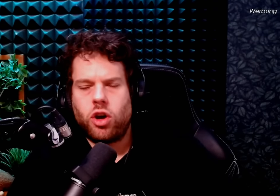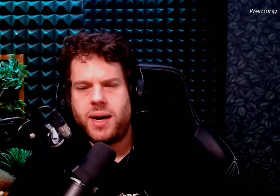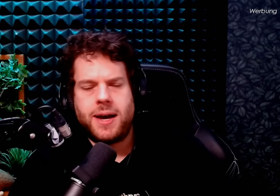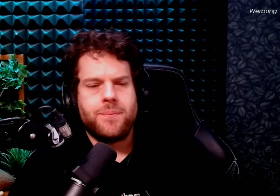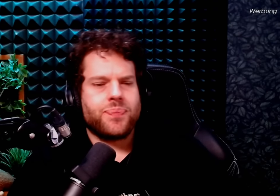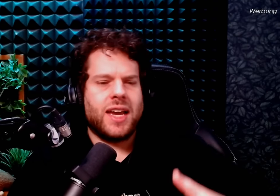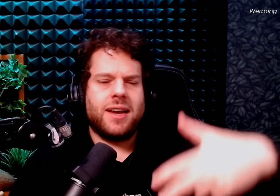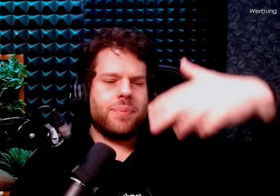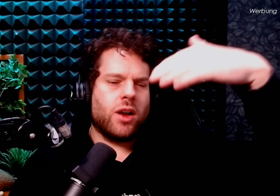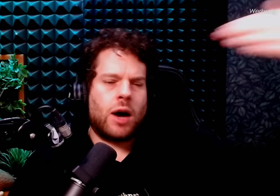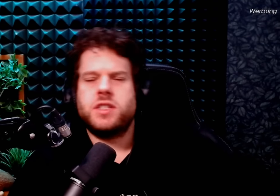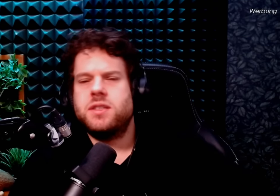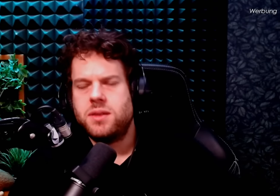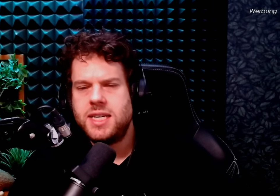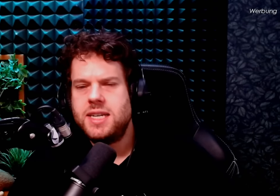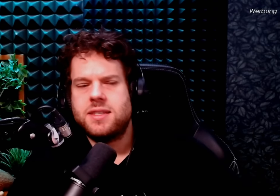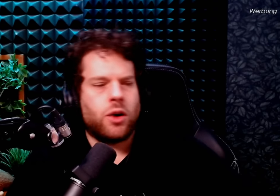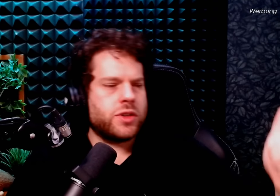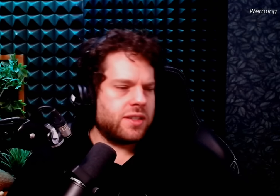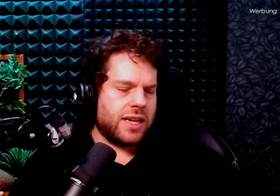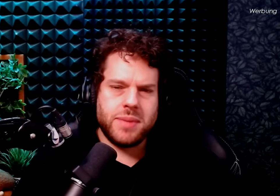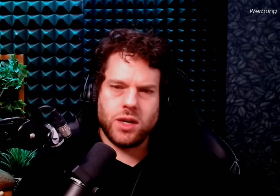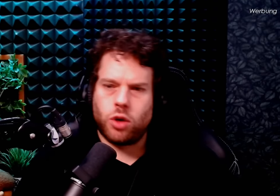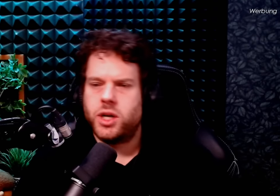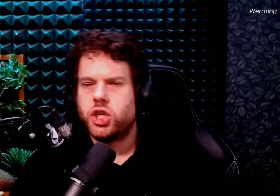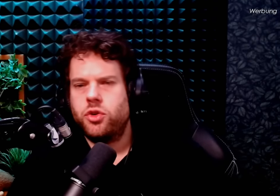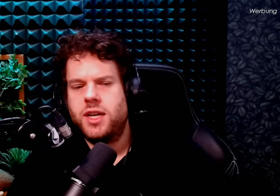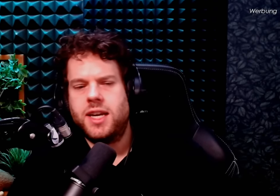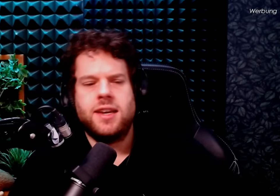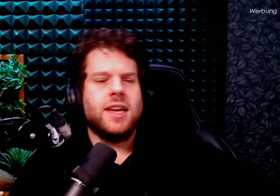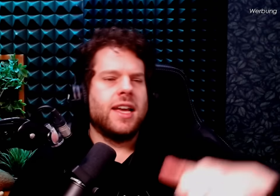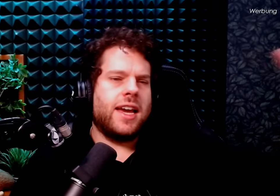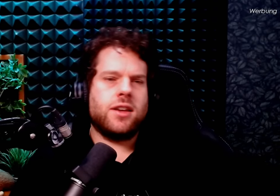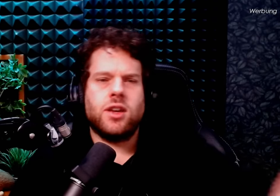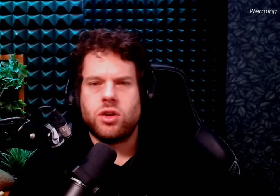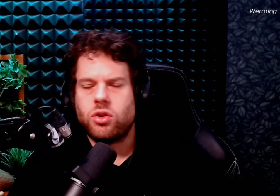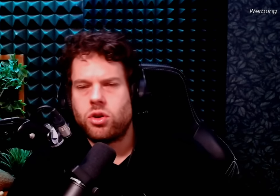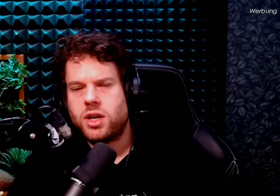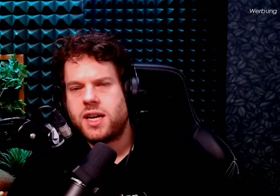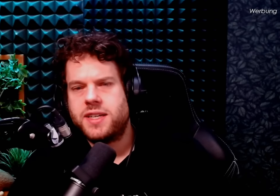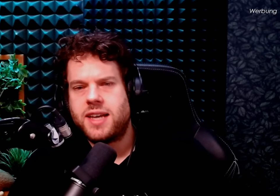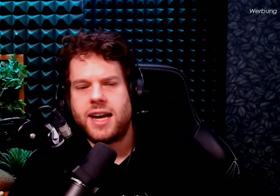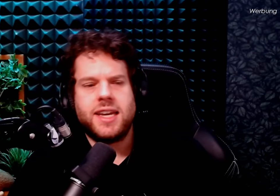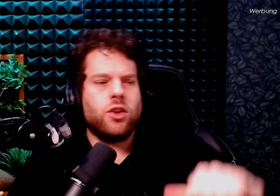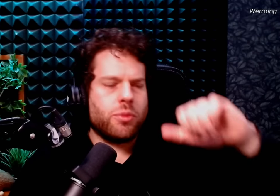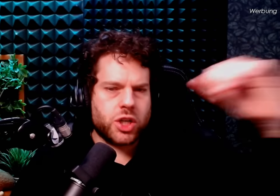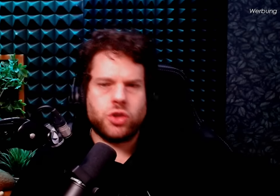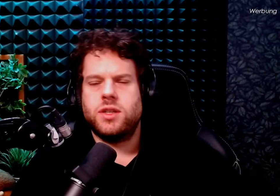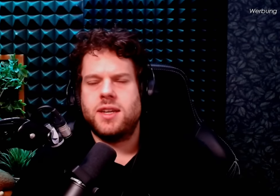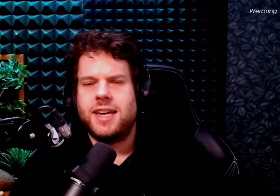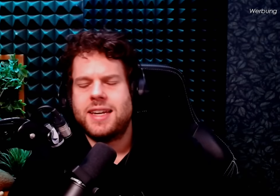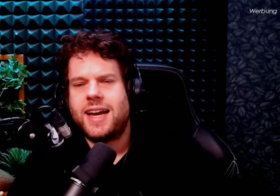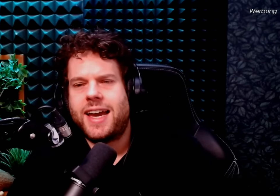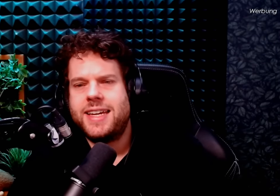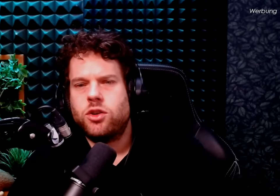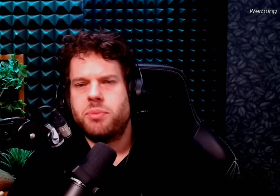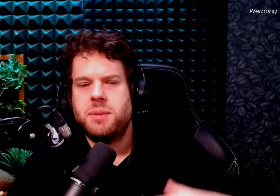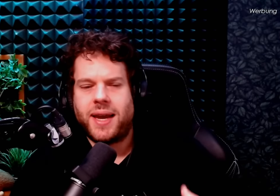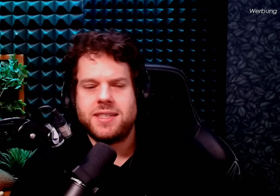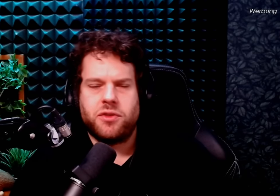nochmal Außendienst, Außentermin nochmal schön hin, Dr. Kawasaki nochmal schön da reingehen, nochmal die Präse